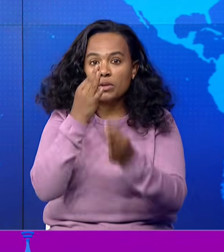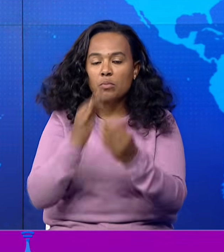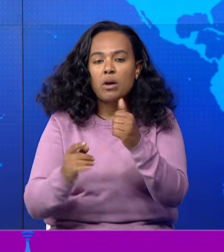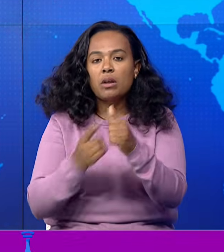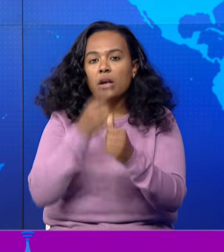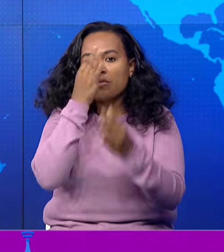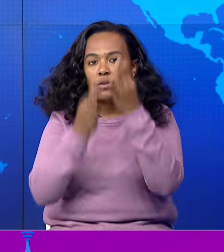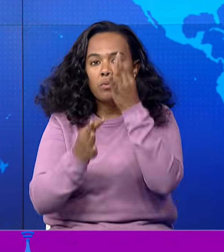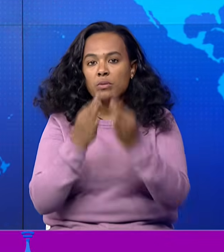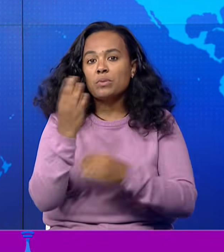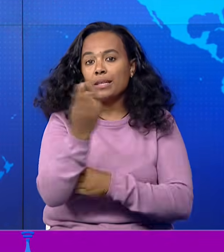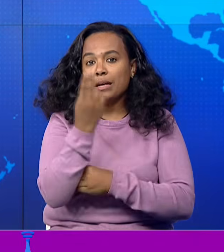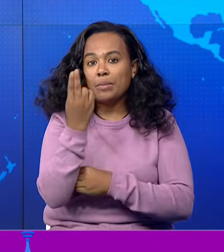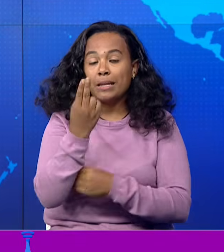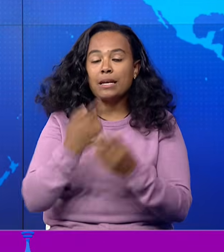ላይም ተጠቅመን ይሄንን